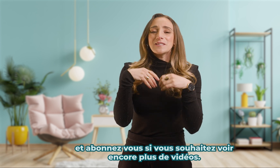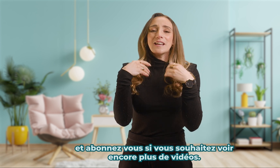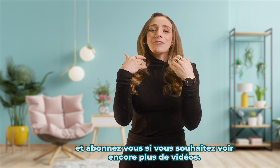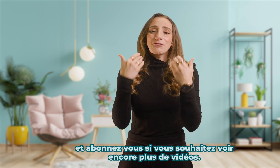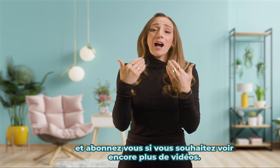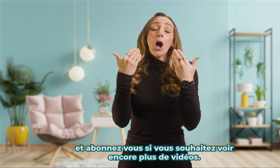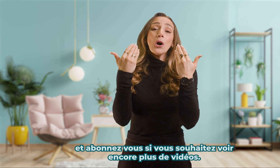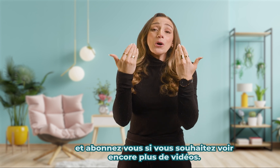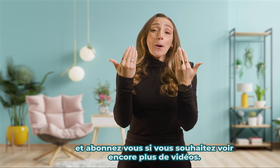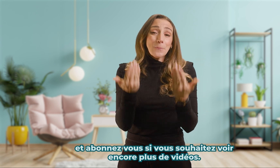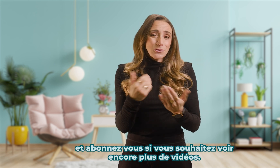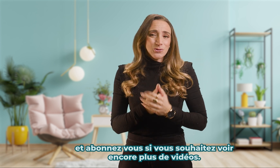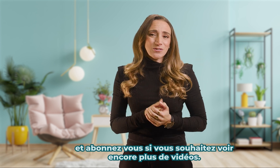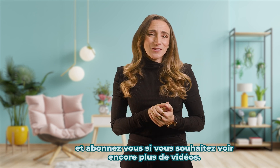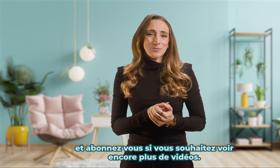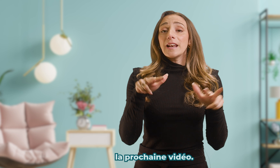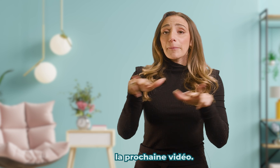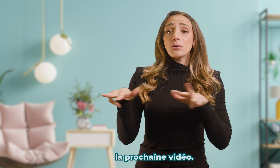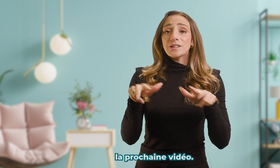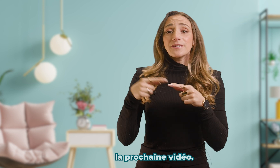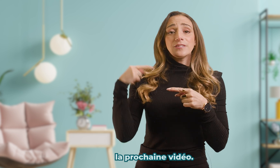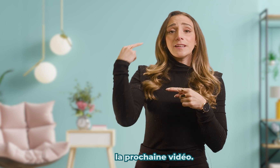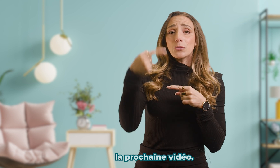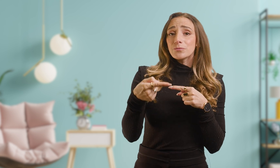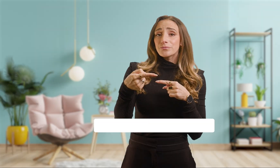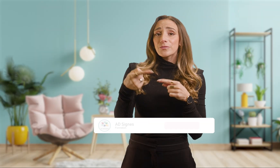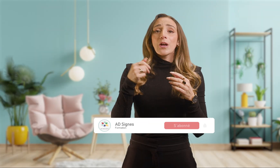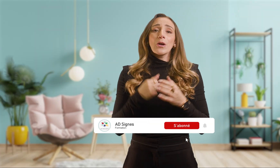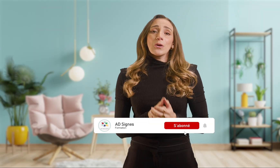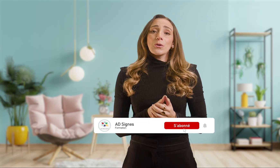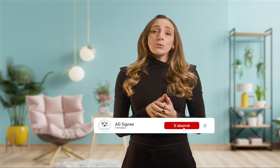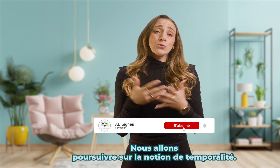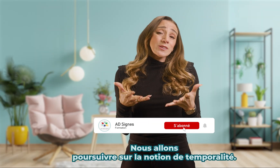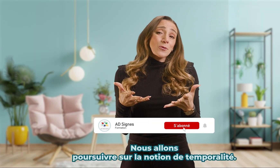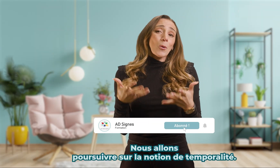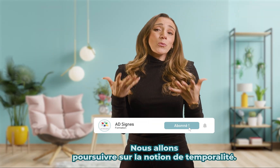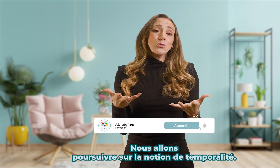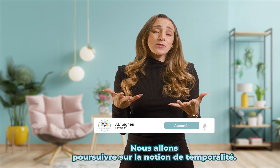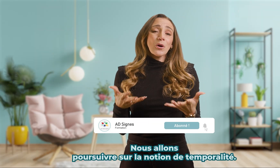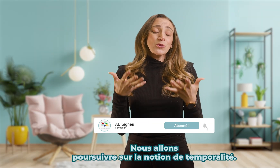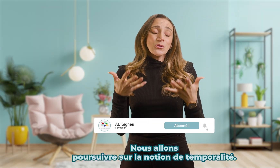souhaitez voir encore plus de vidéos. La prochaine vidéo, nous allons poursuivre sur la